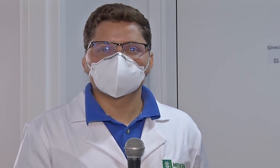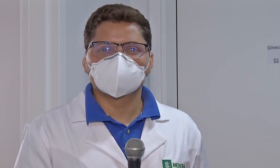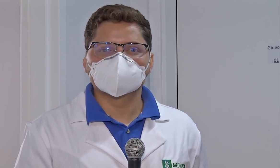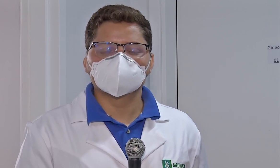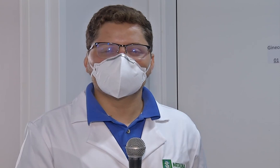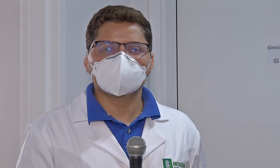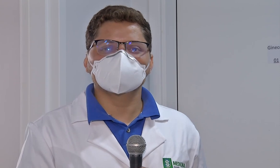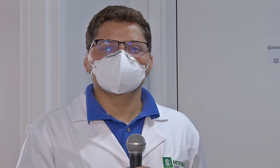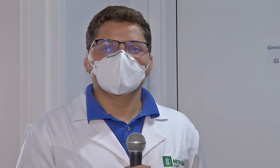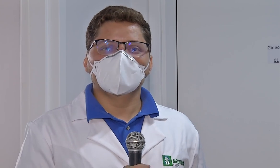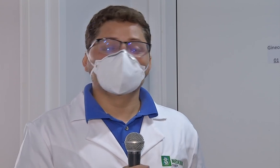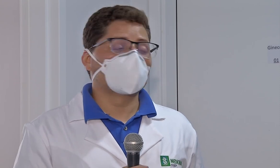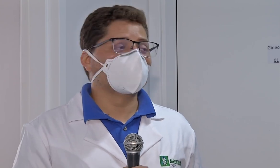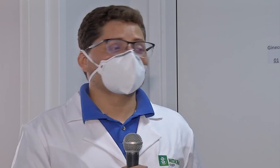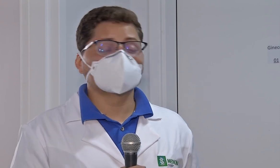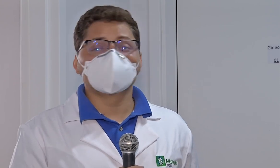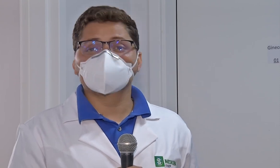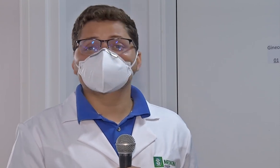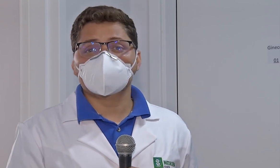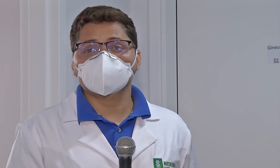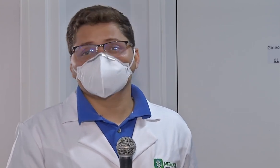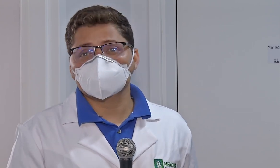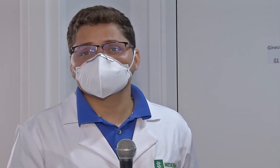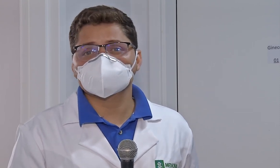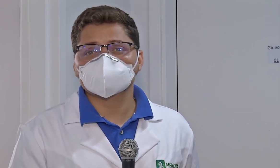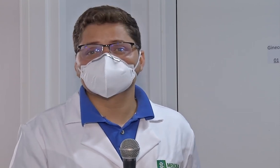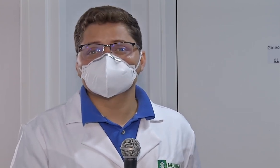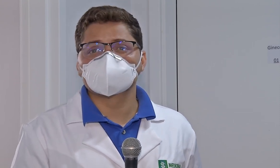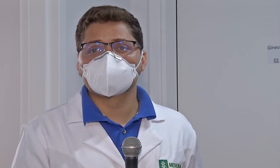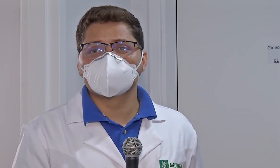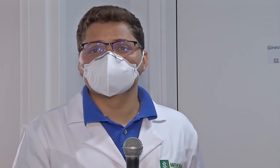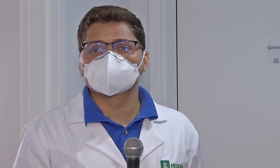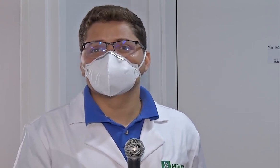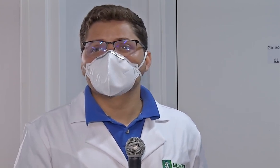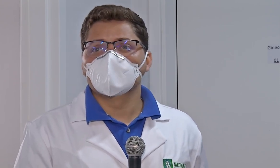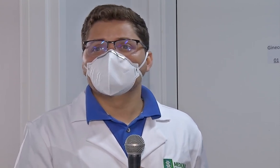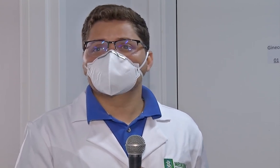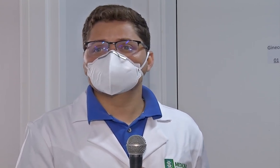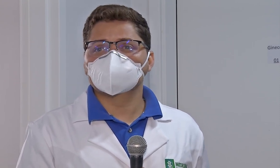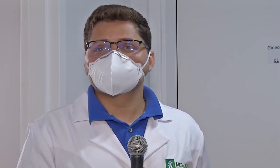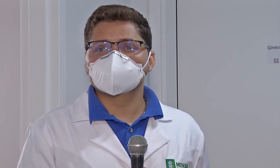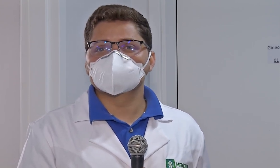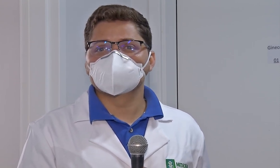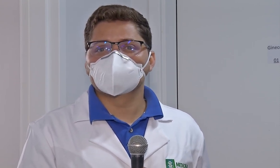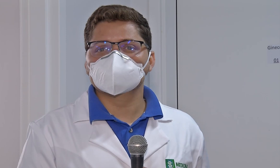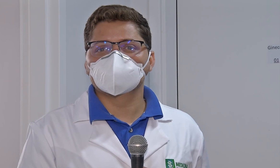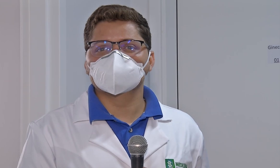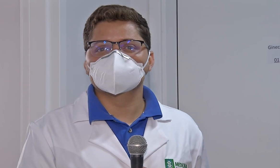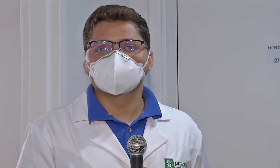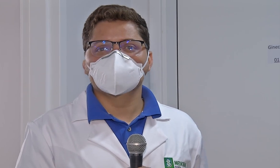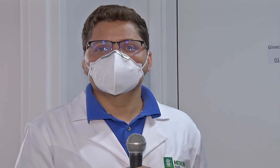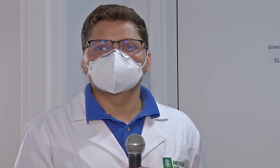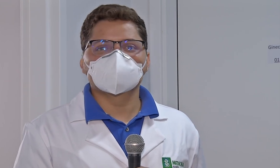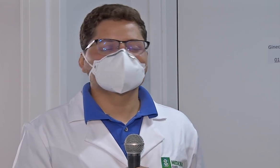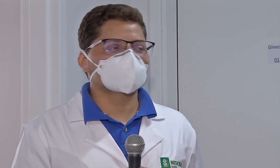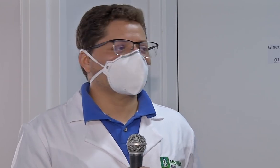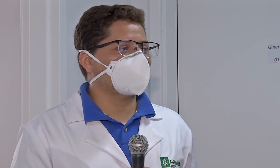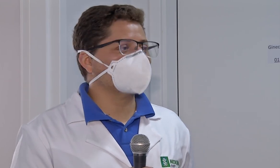aqui na cidade, eu como médico voluntário, nós desenvolvemos o projeto em parceria com os alunos e estamos